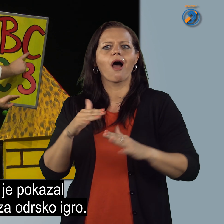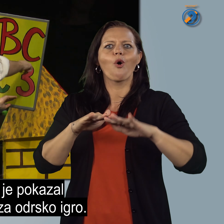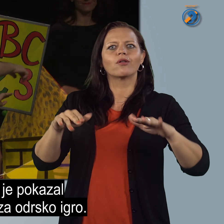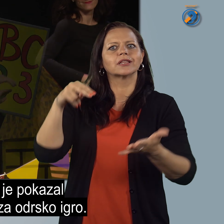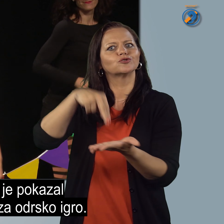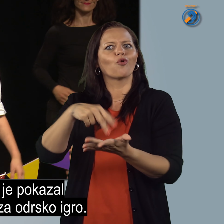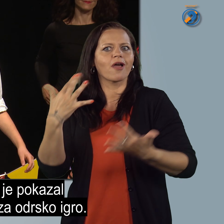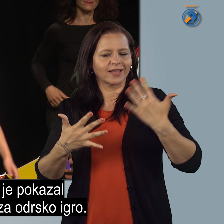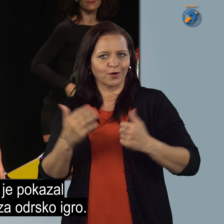igro.